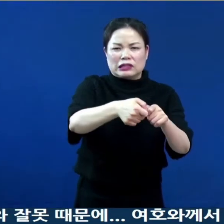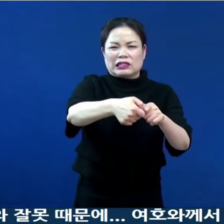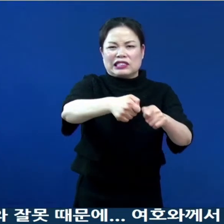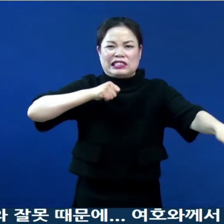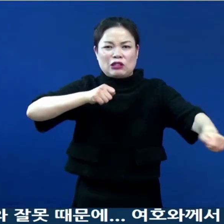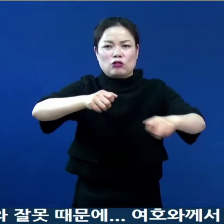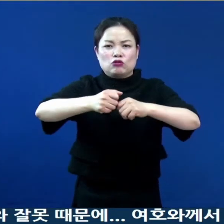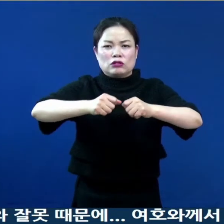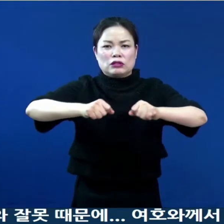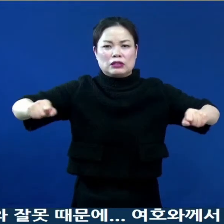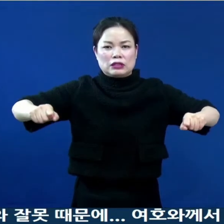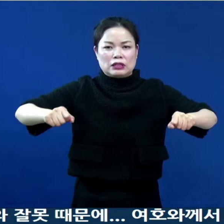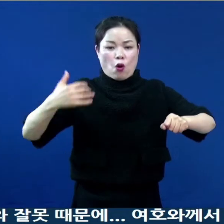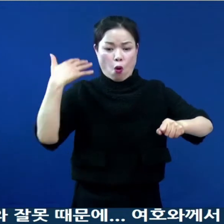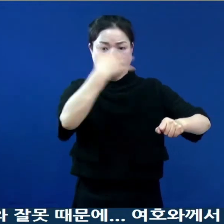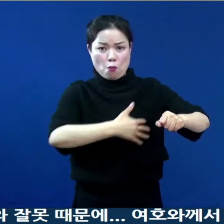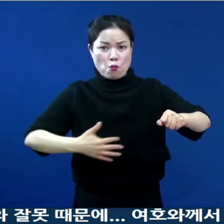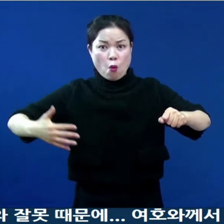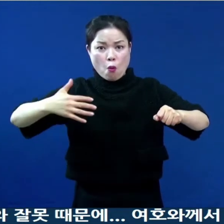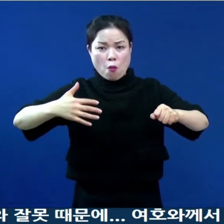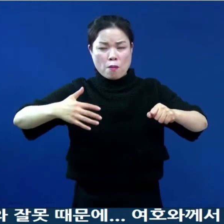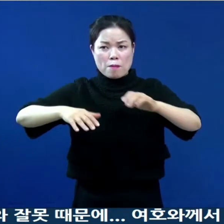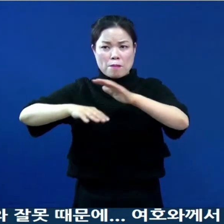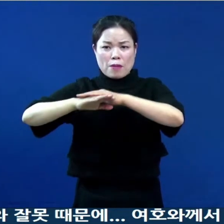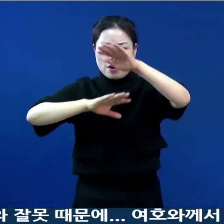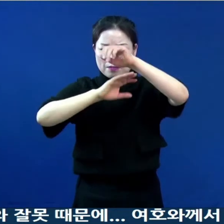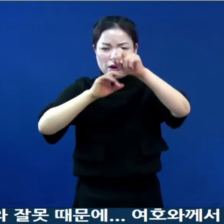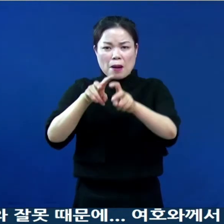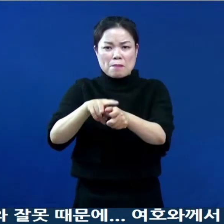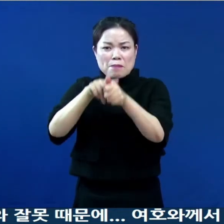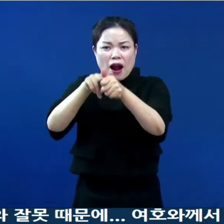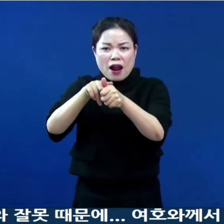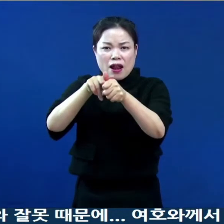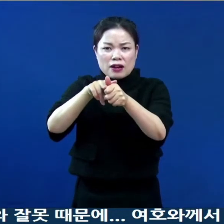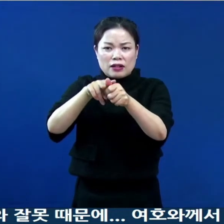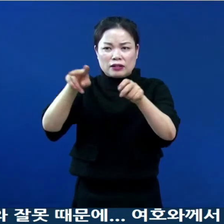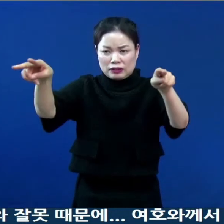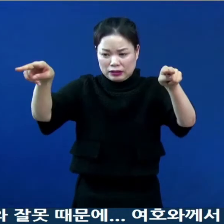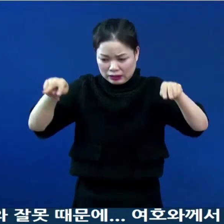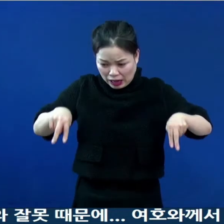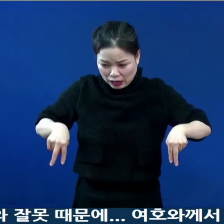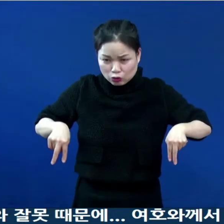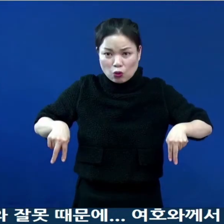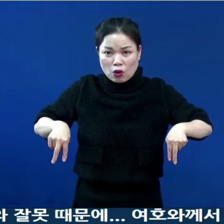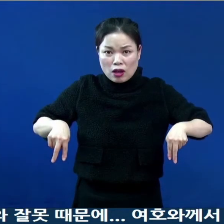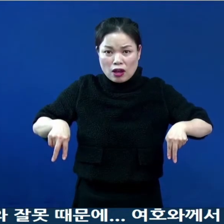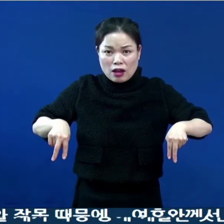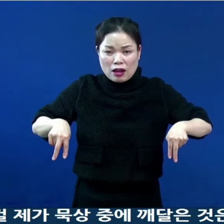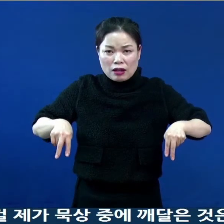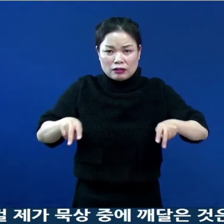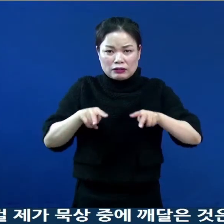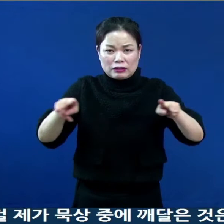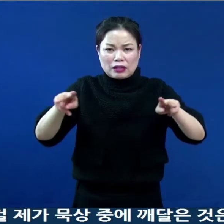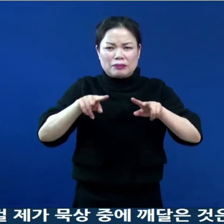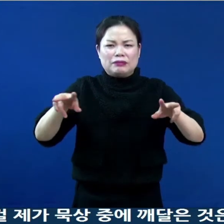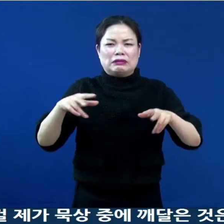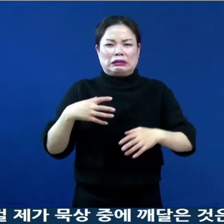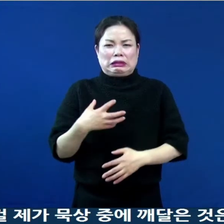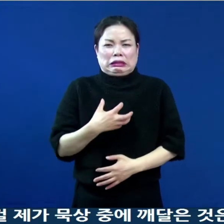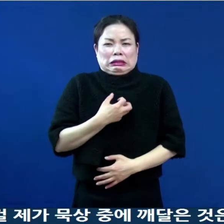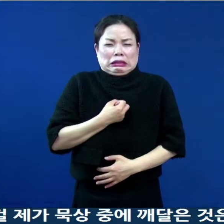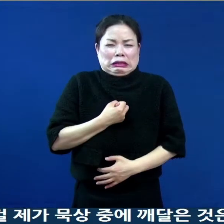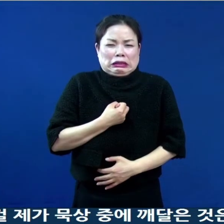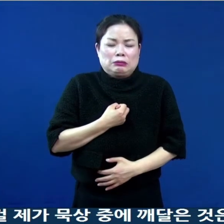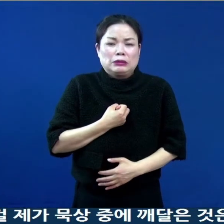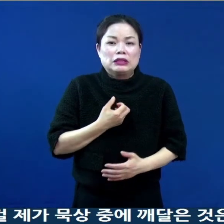거죠. 사지를, 말 같은 걸 이렇게 매가지고 동서남북 끔찍하죠. 그런